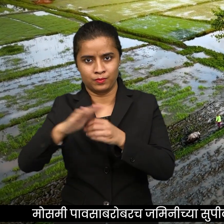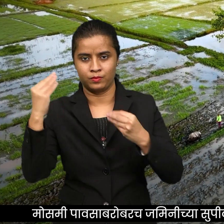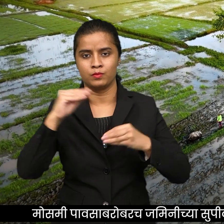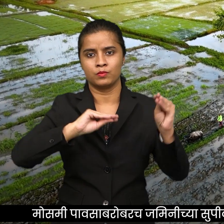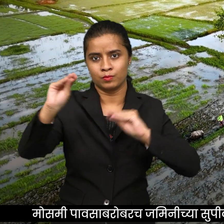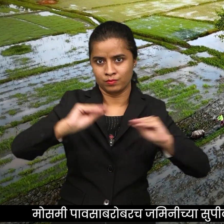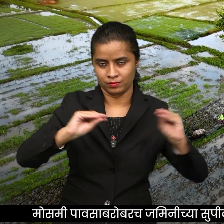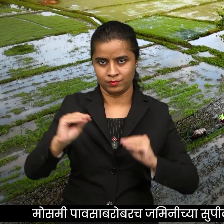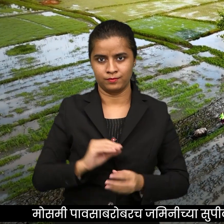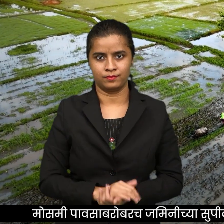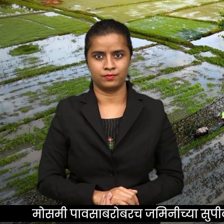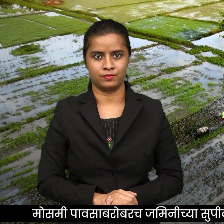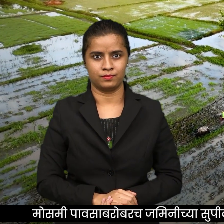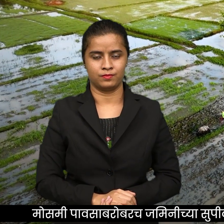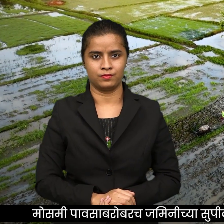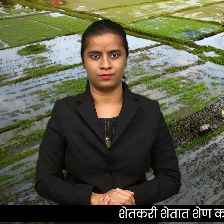परिणाम होतो.